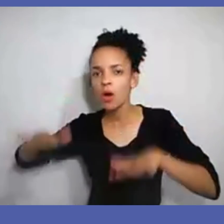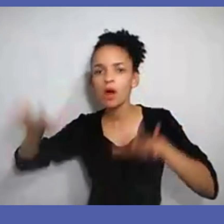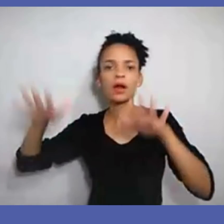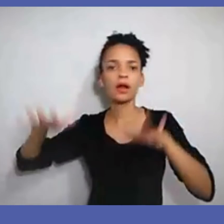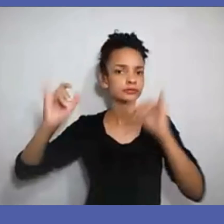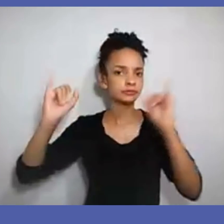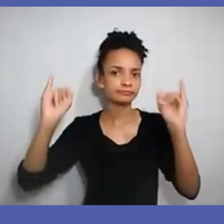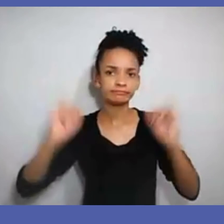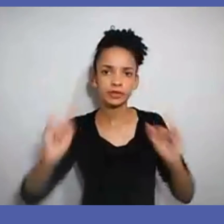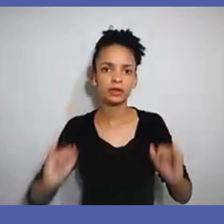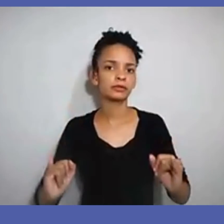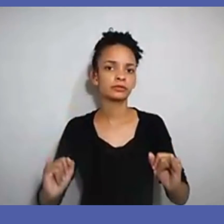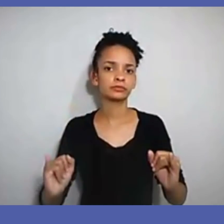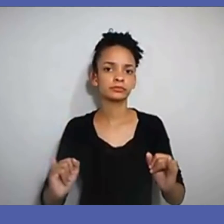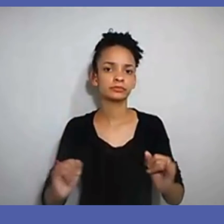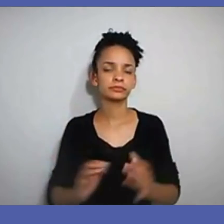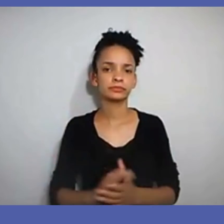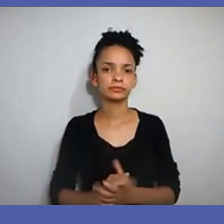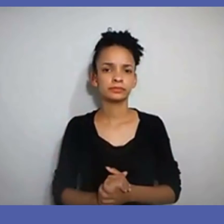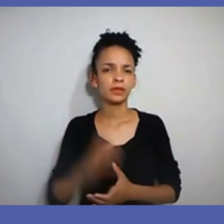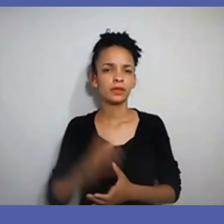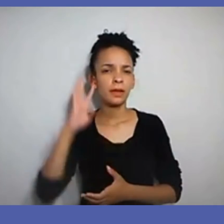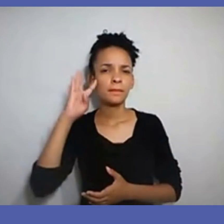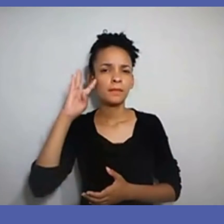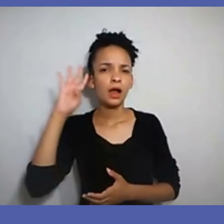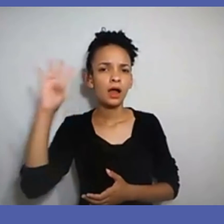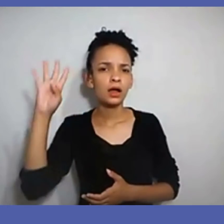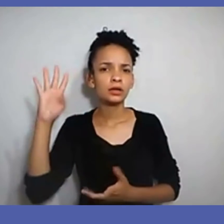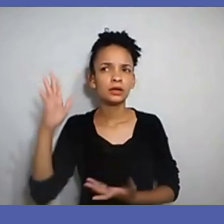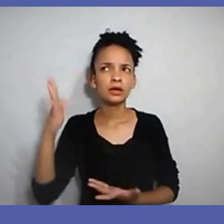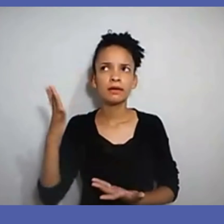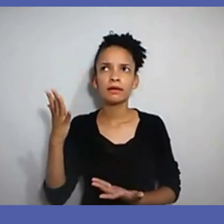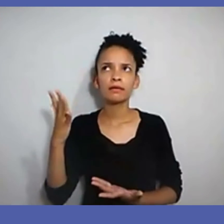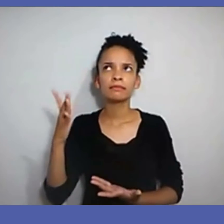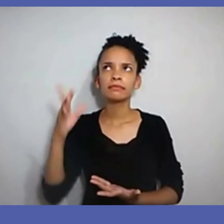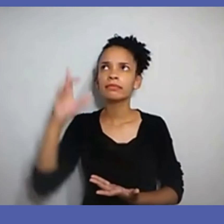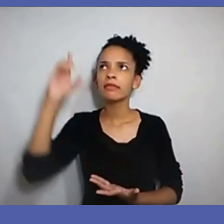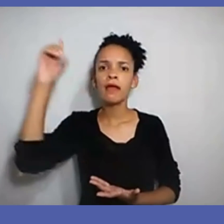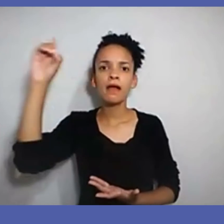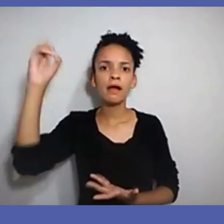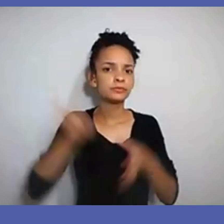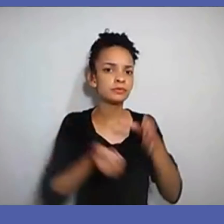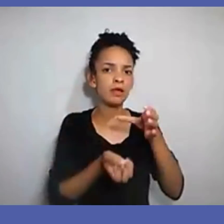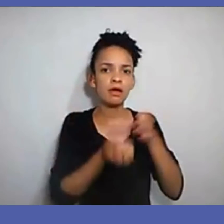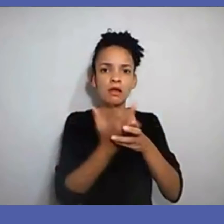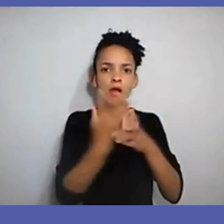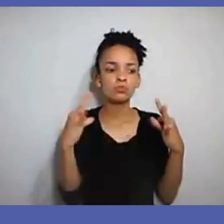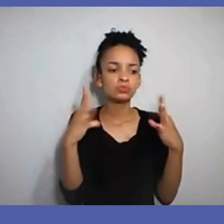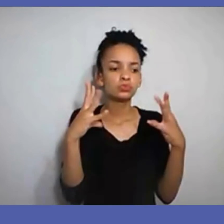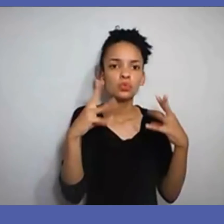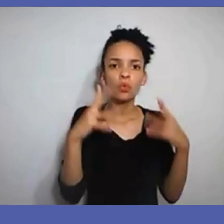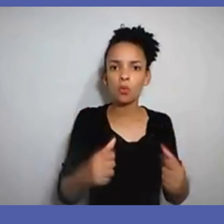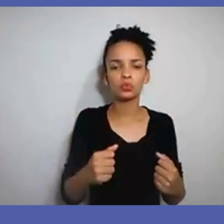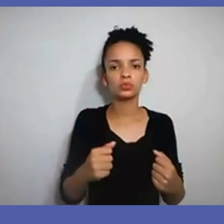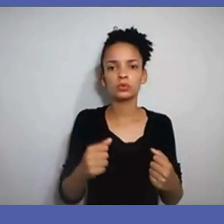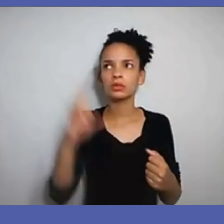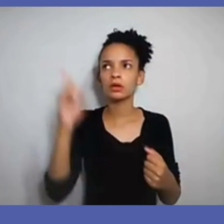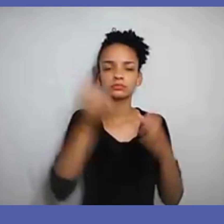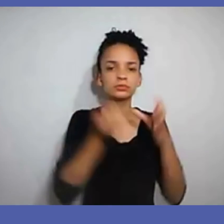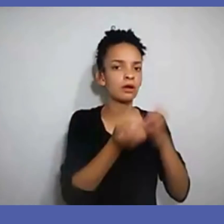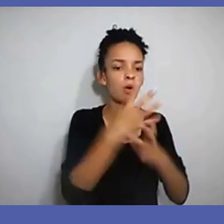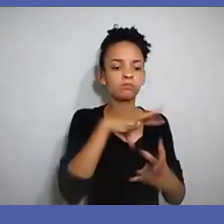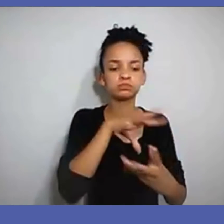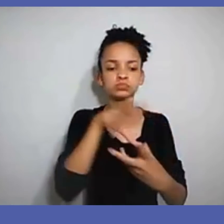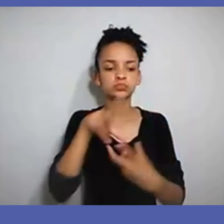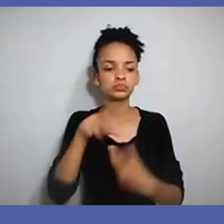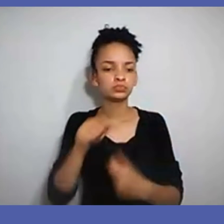Imaginem que Deus é quem criou todas as coisas, criou a terra para que o homem pudesse ter domínio sobre só